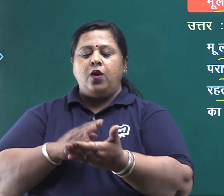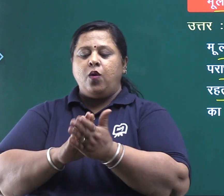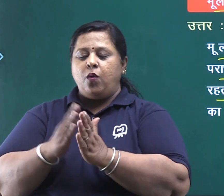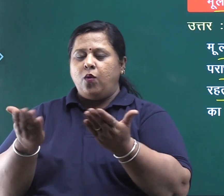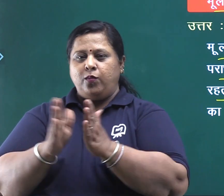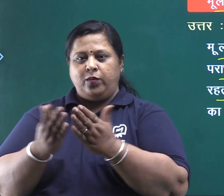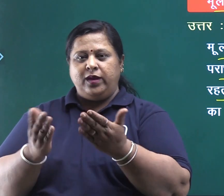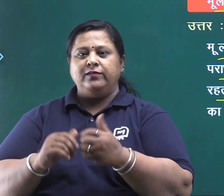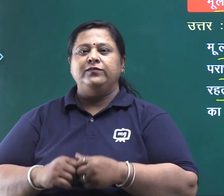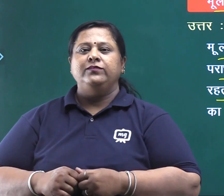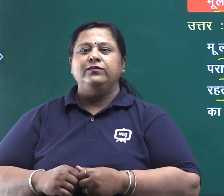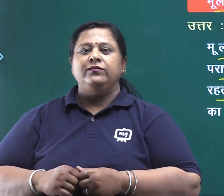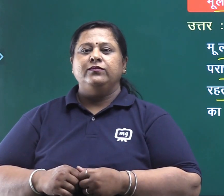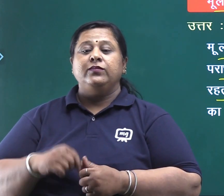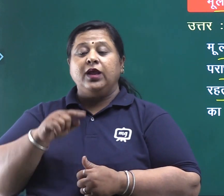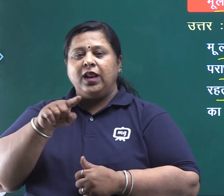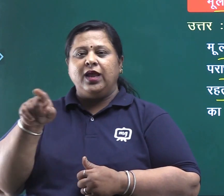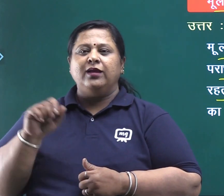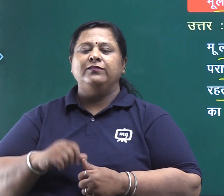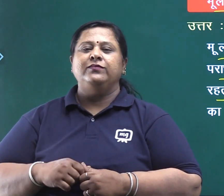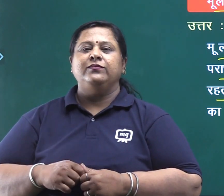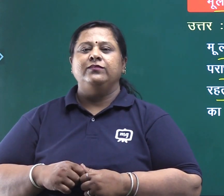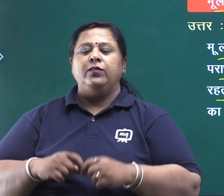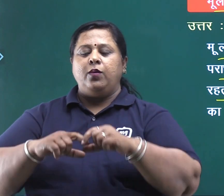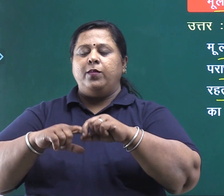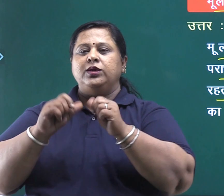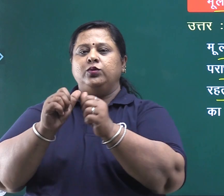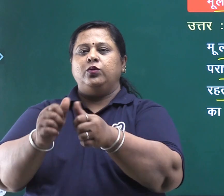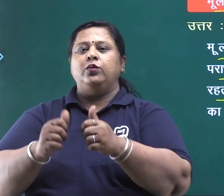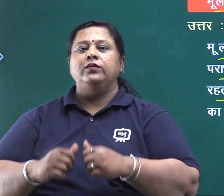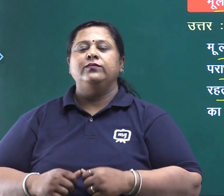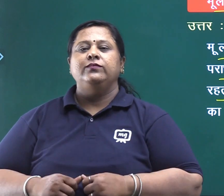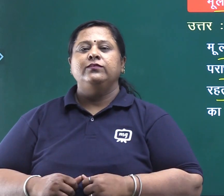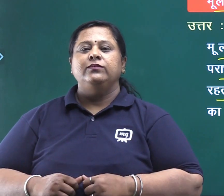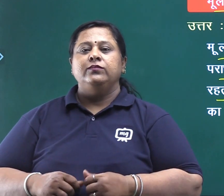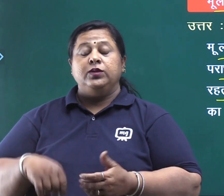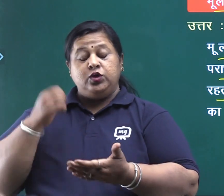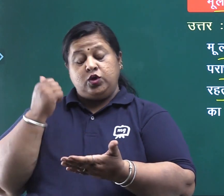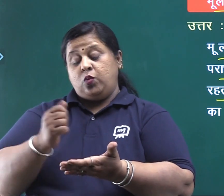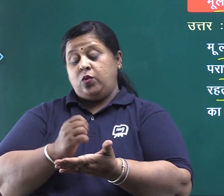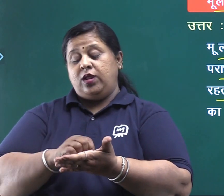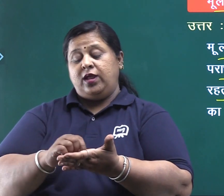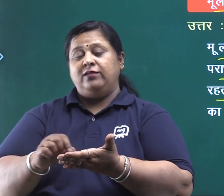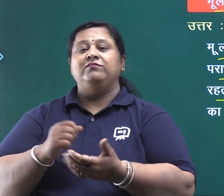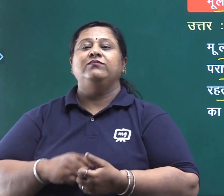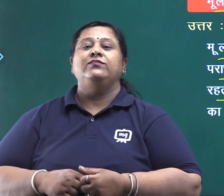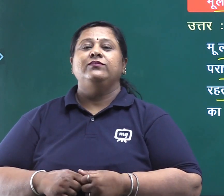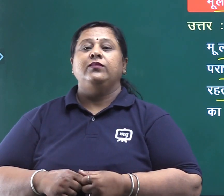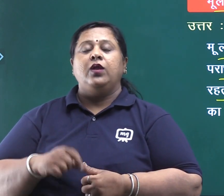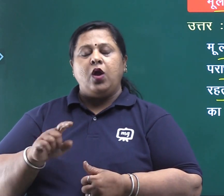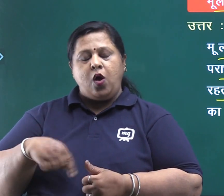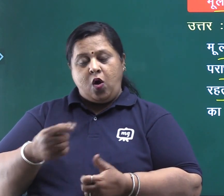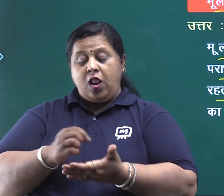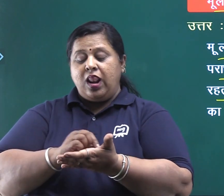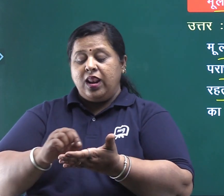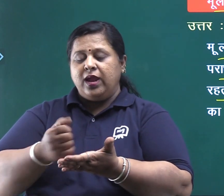नोटबुक में इन्हीं प्रश्नोत्तरों को ज़रूर लिखें और